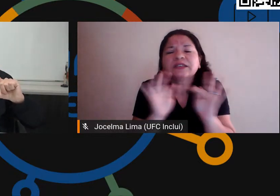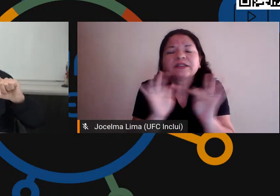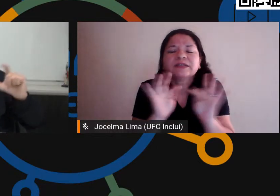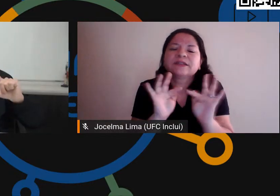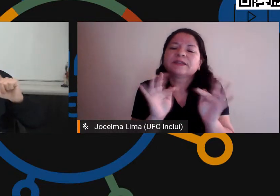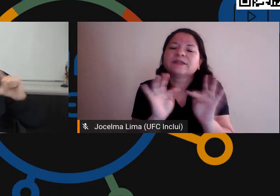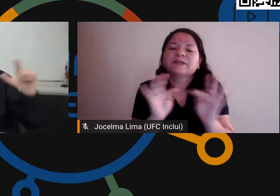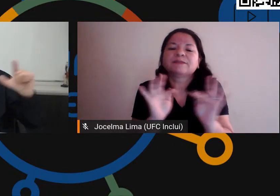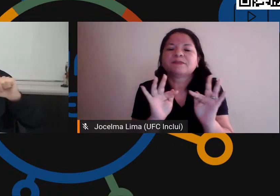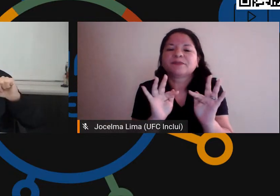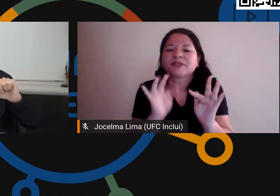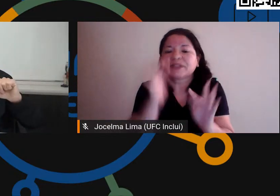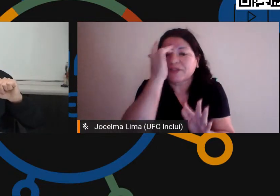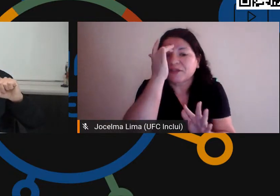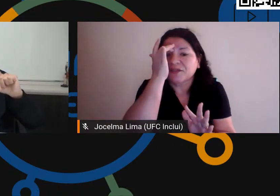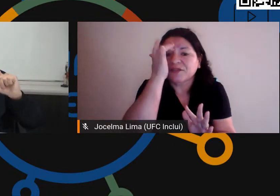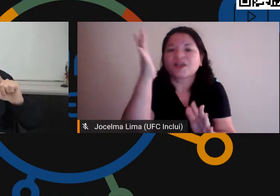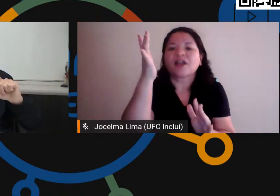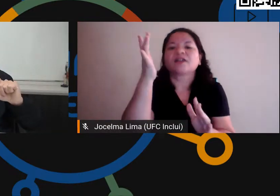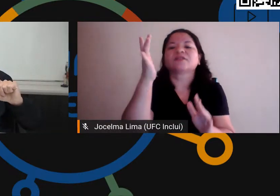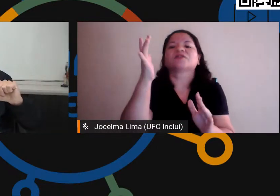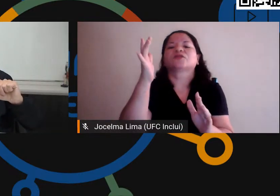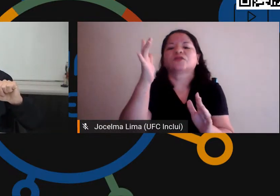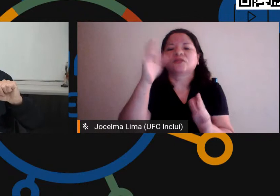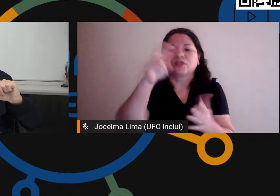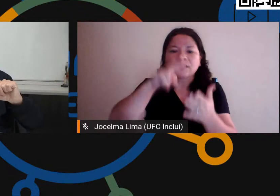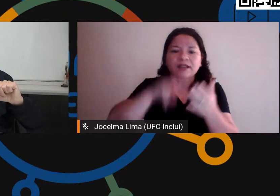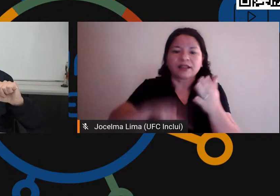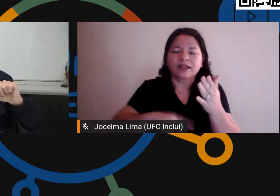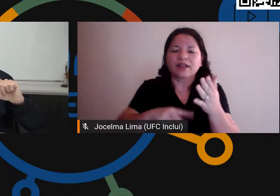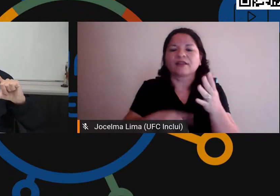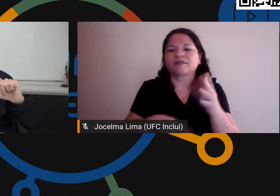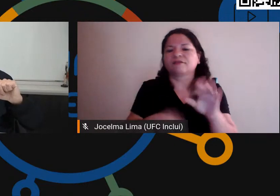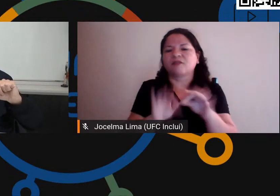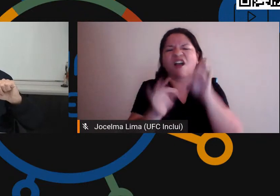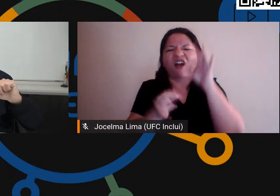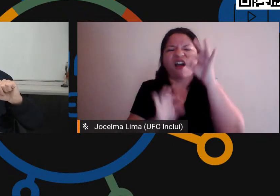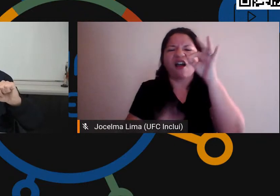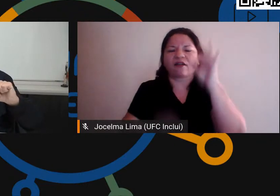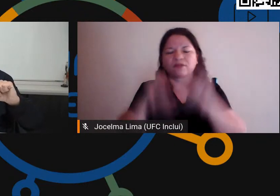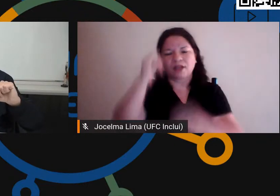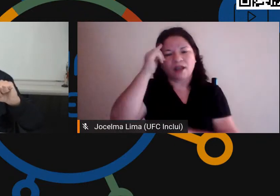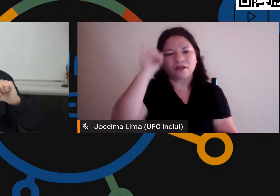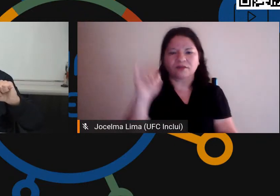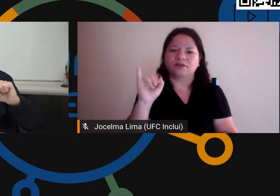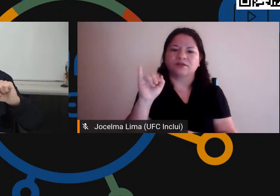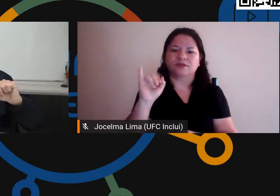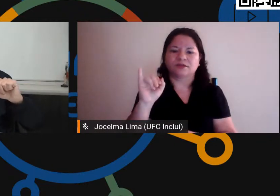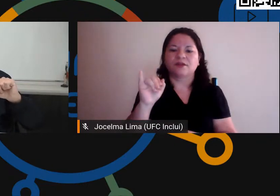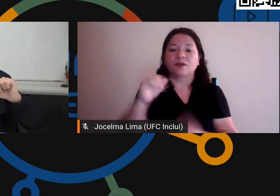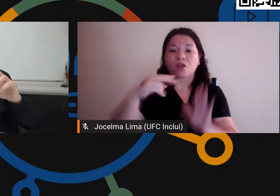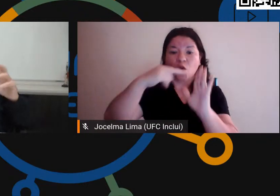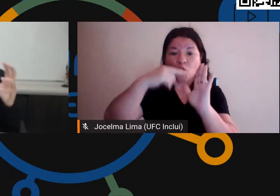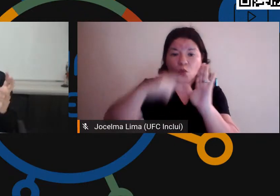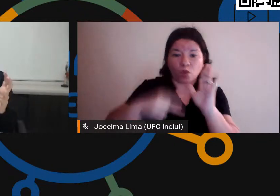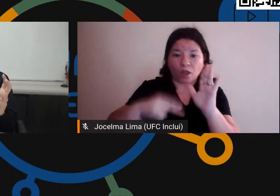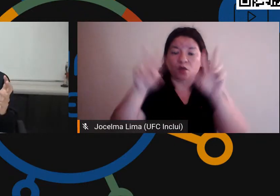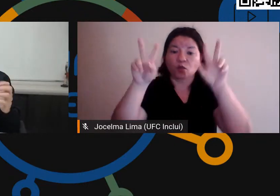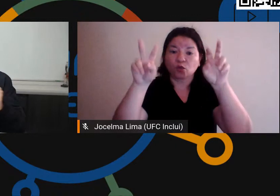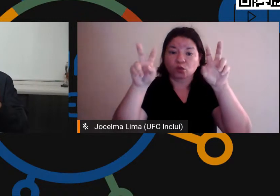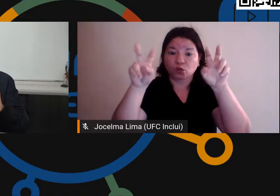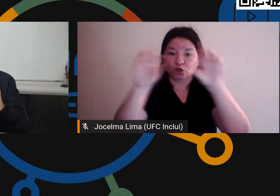ser lido, né? Se é muito longo, não é lido, curto para ser lido, para que o leitor consiga, daquele título,